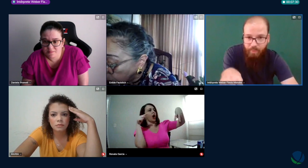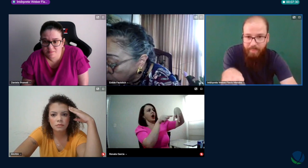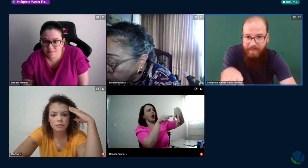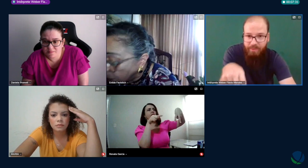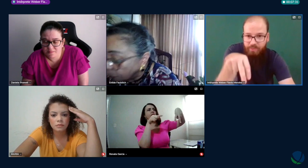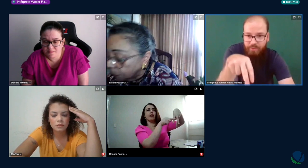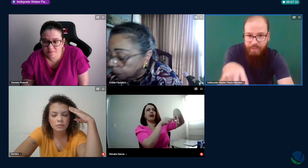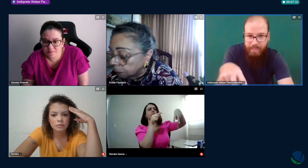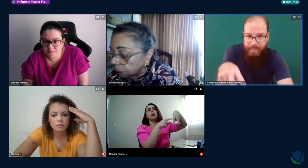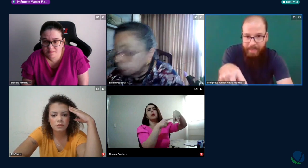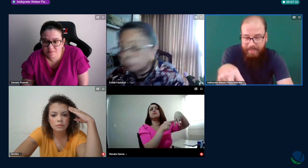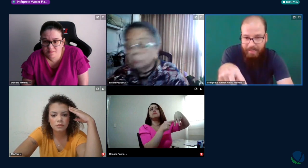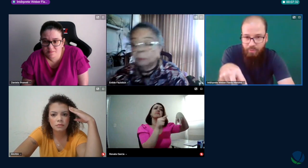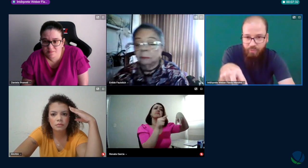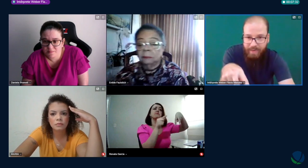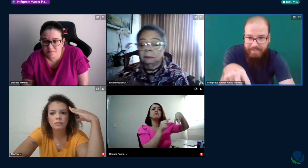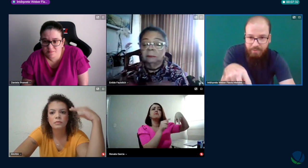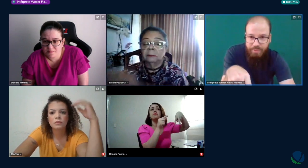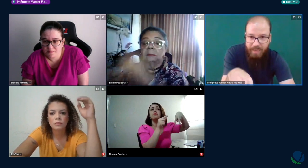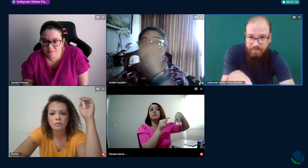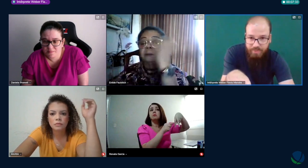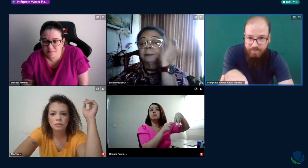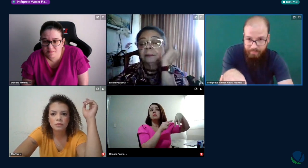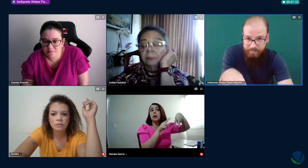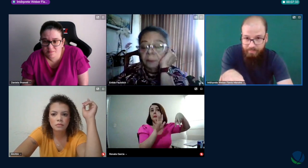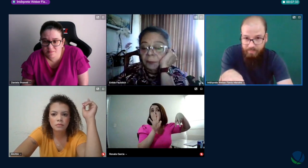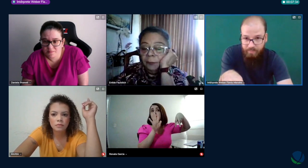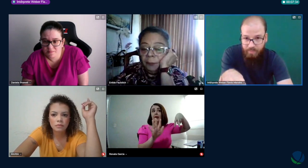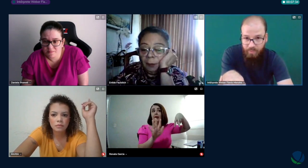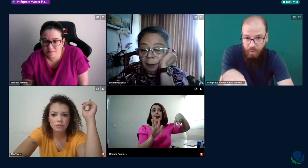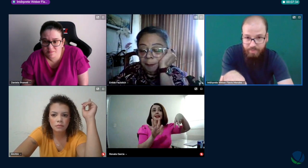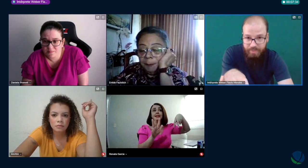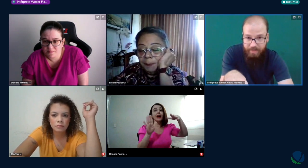faz o corpo humano nessa configuração de mãos,